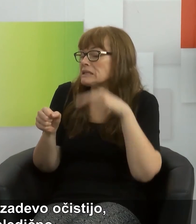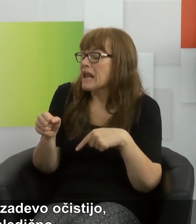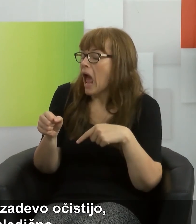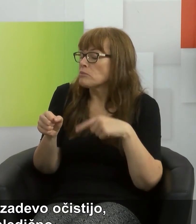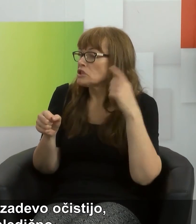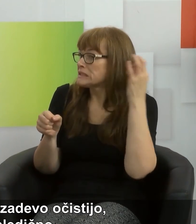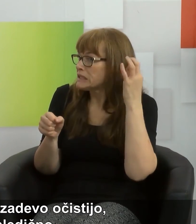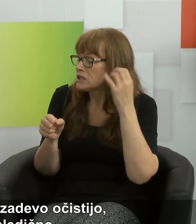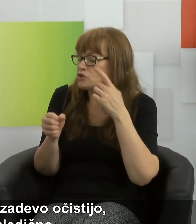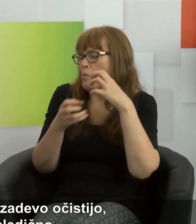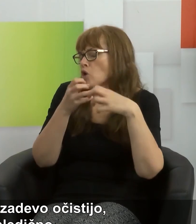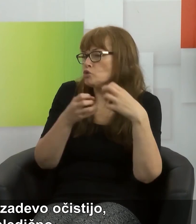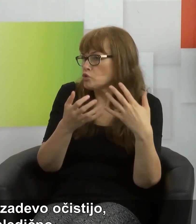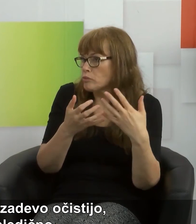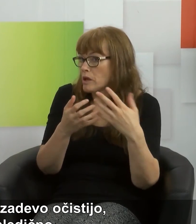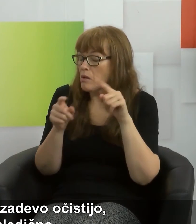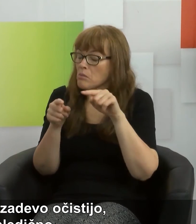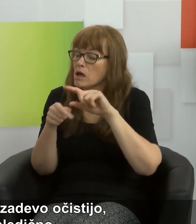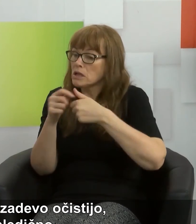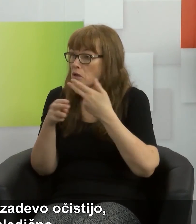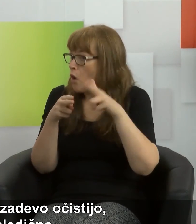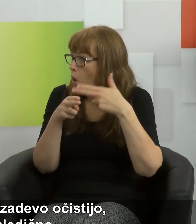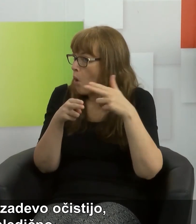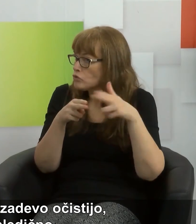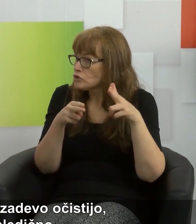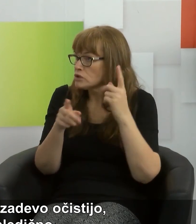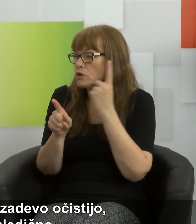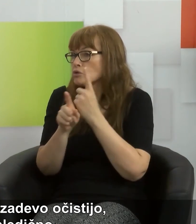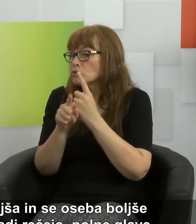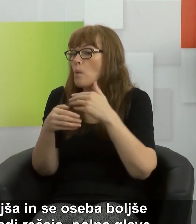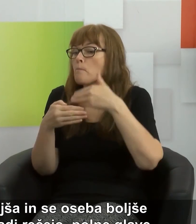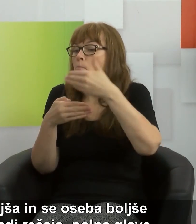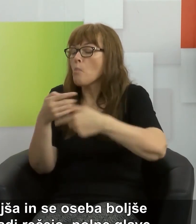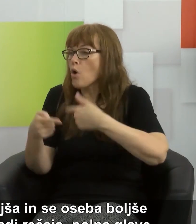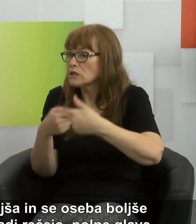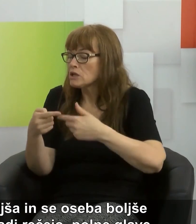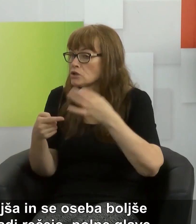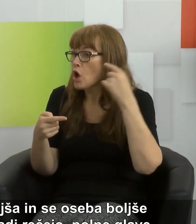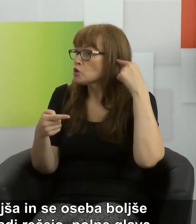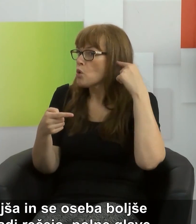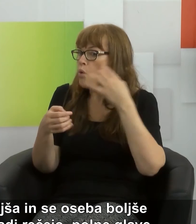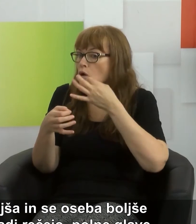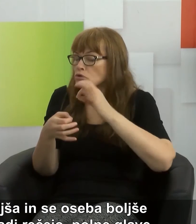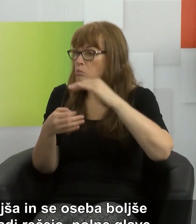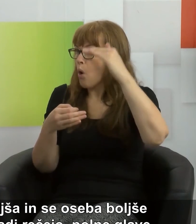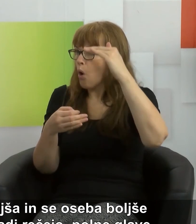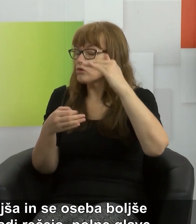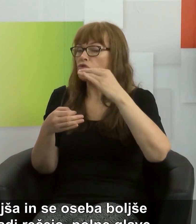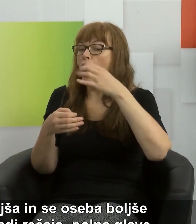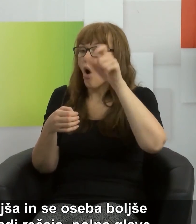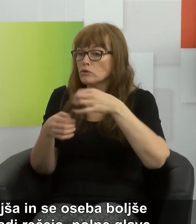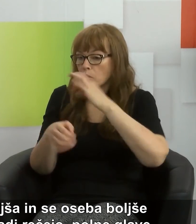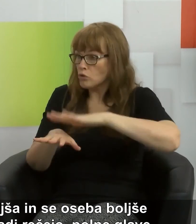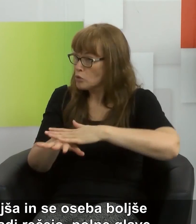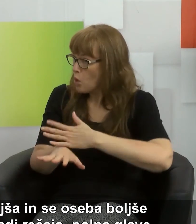šumi, vendar ko recimo to zadevo očistijo, se tudi posledično recimo sluh takrat izboljša, se oseba boljše